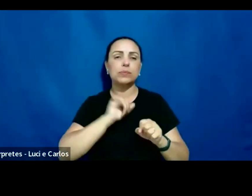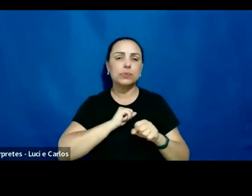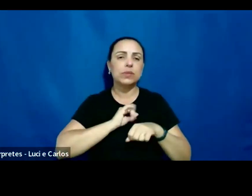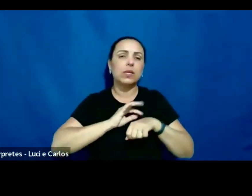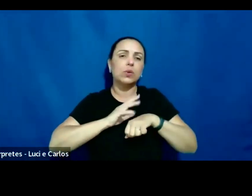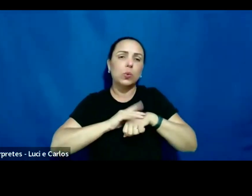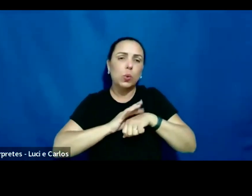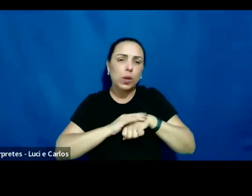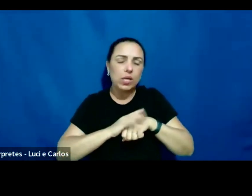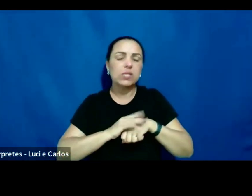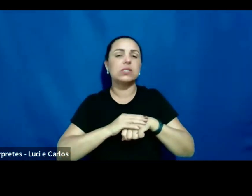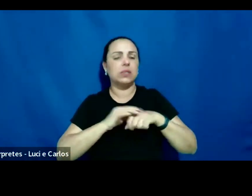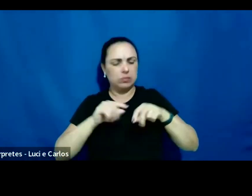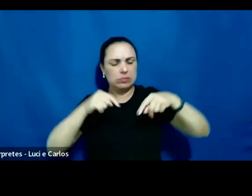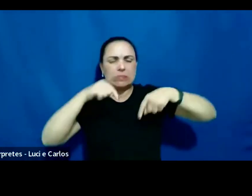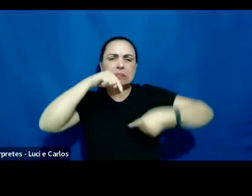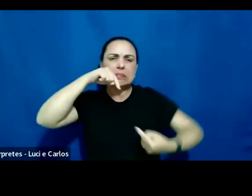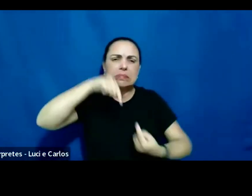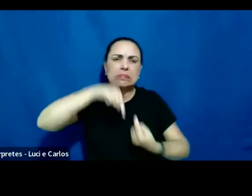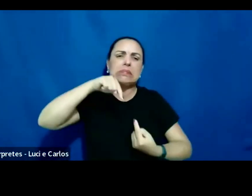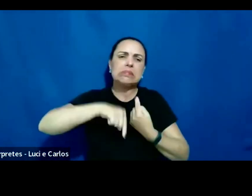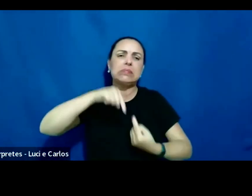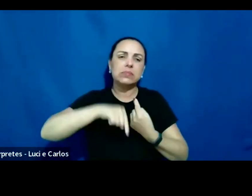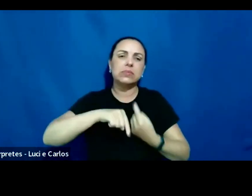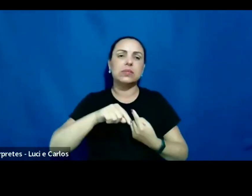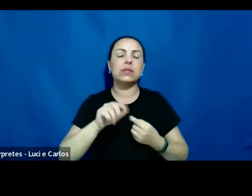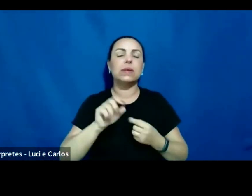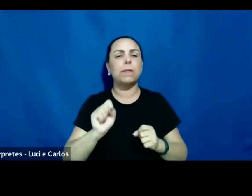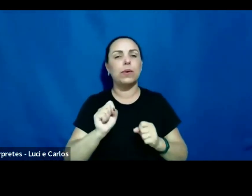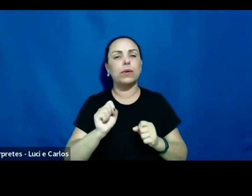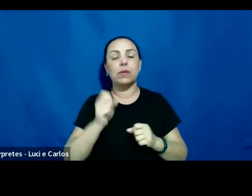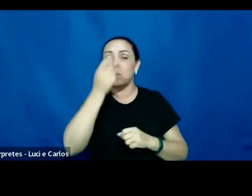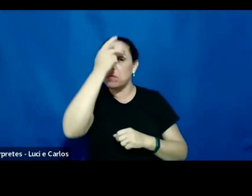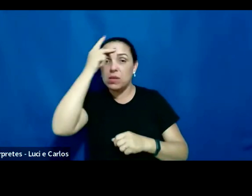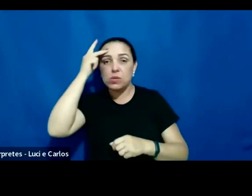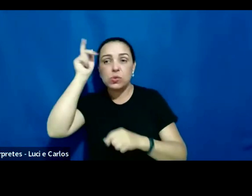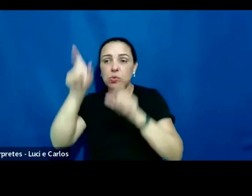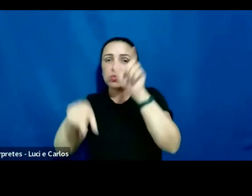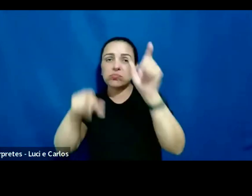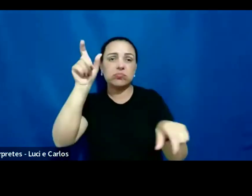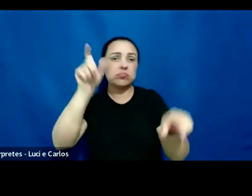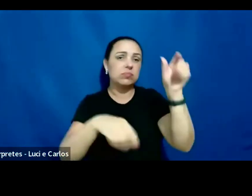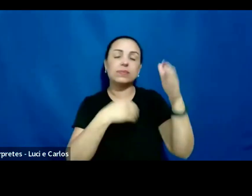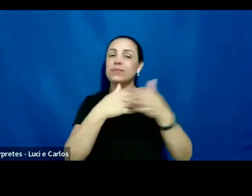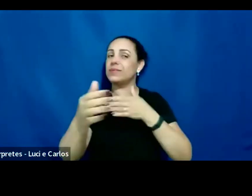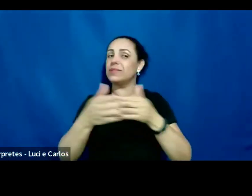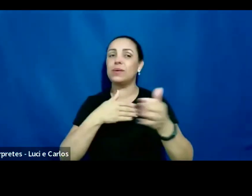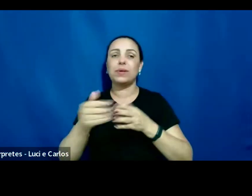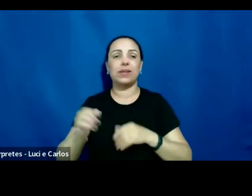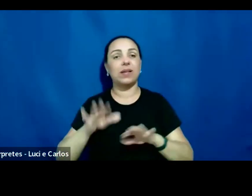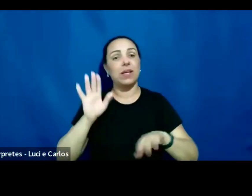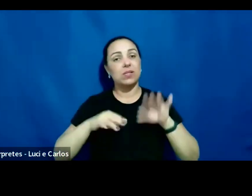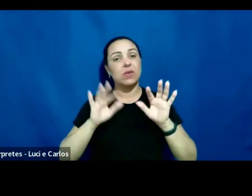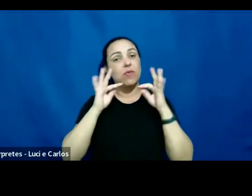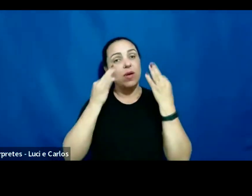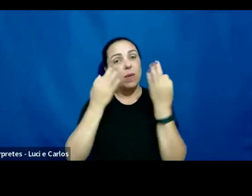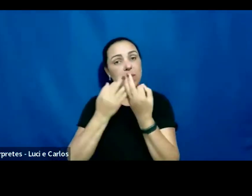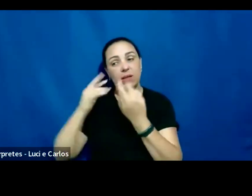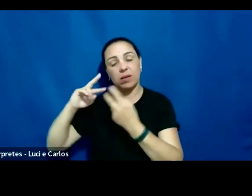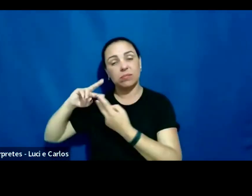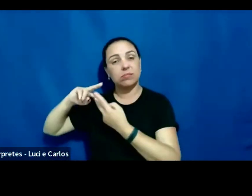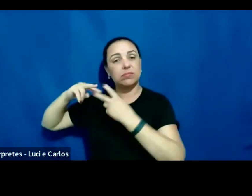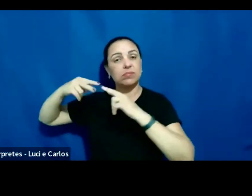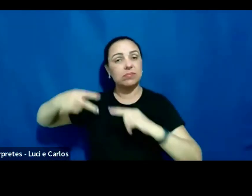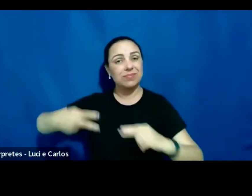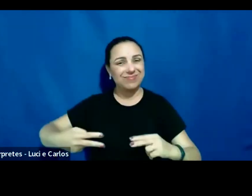outras coisas. Tá? Então, presta bem atenção. A genética, ela contribui? Sim, ela contribui.